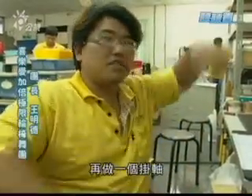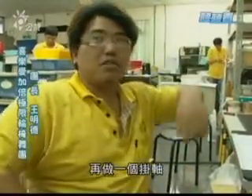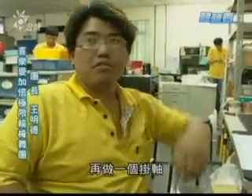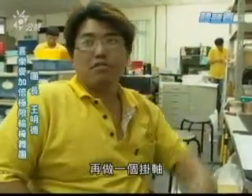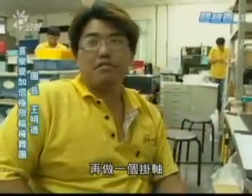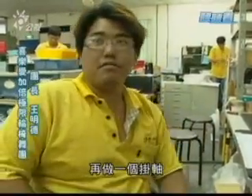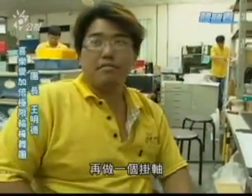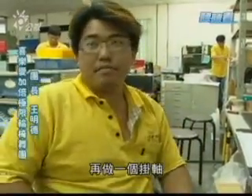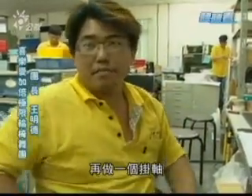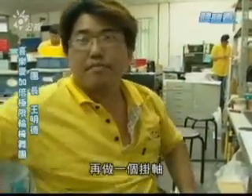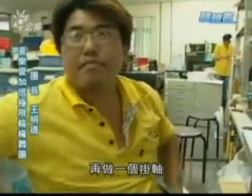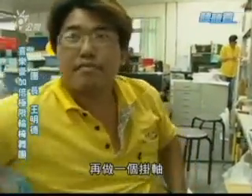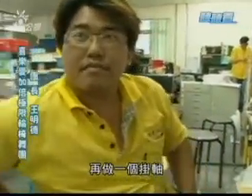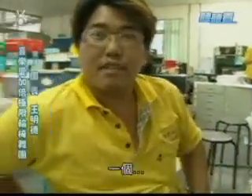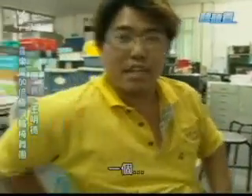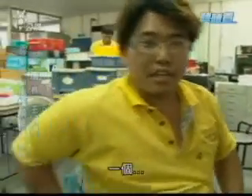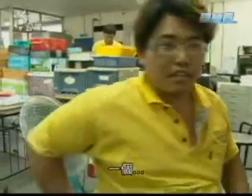轴。一个，